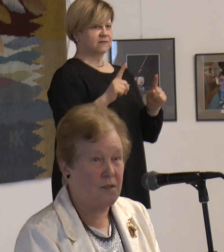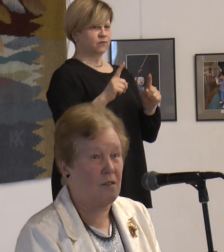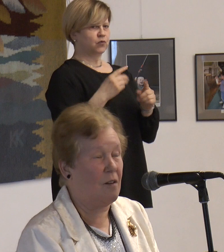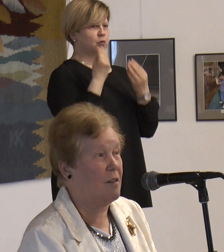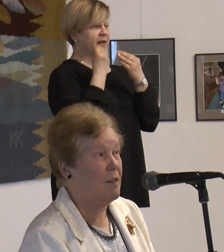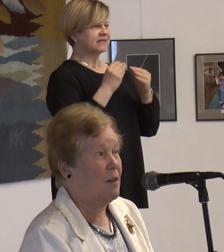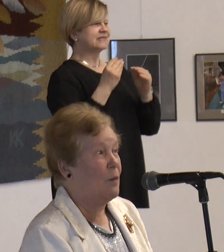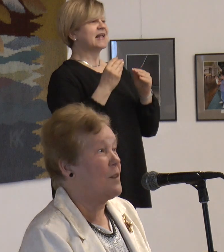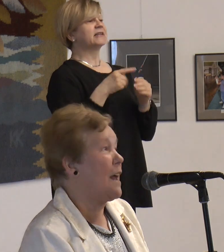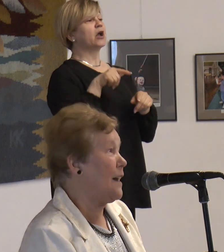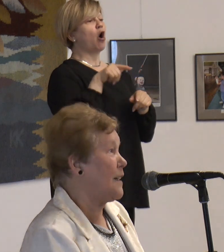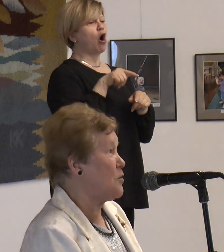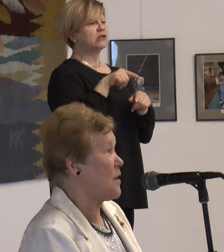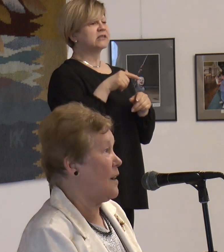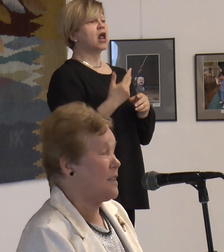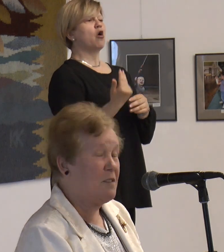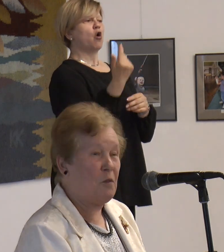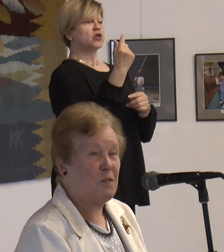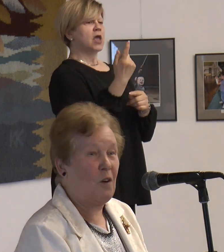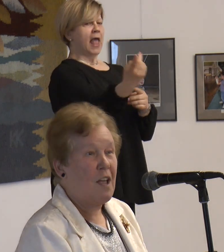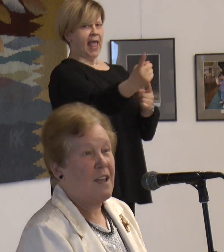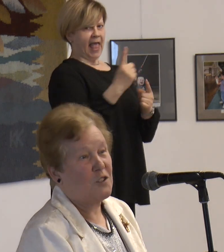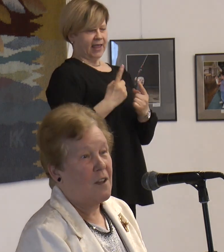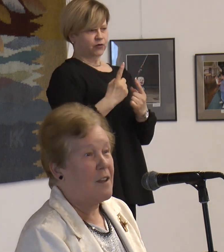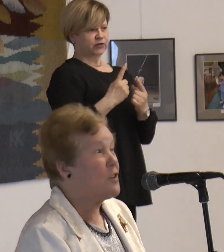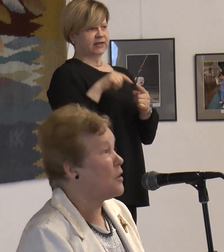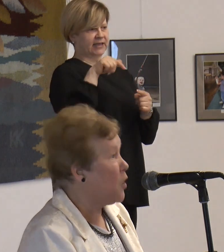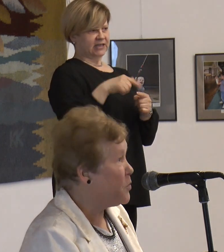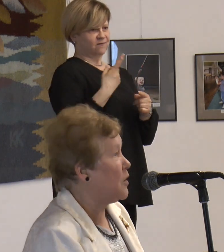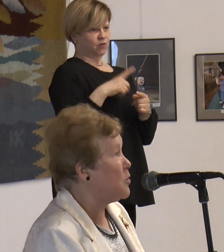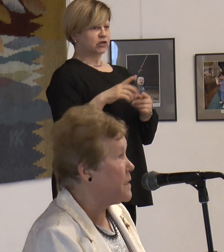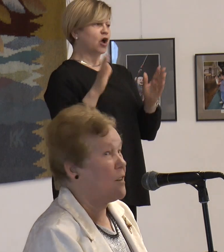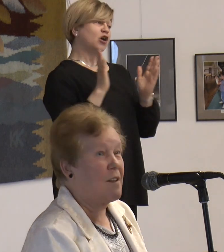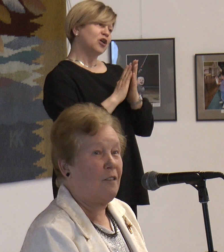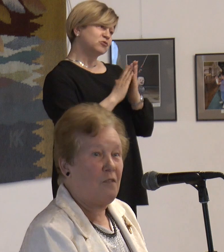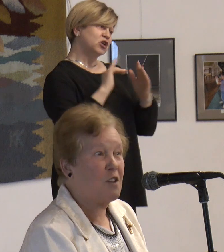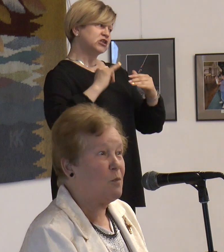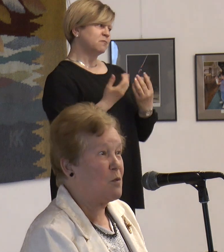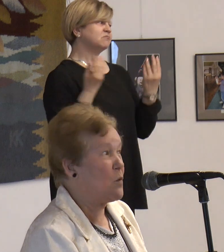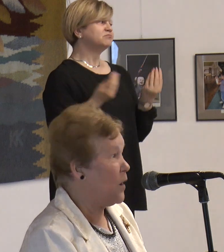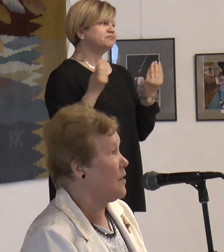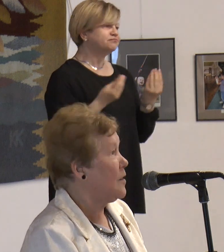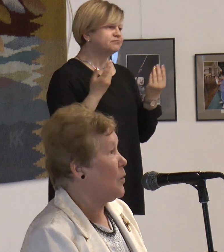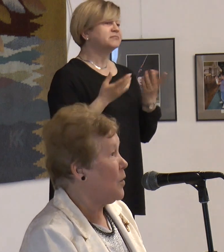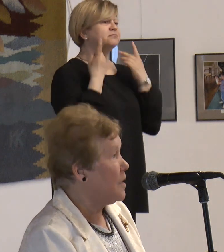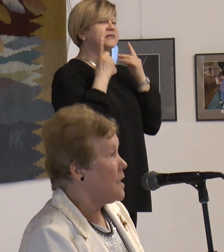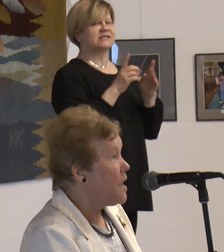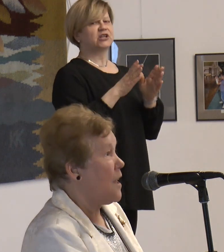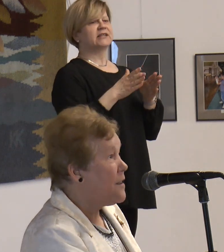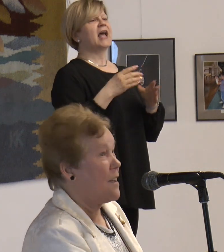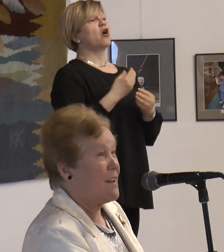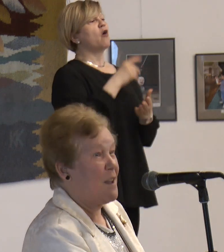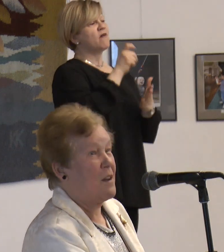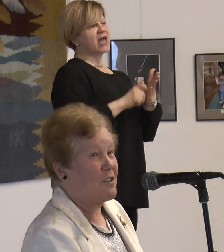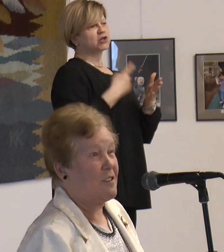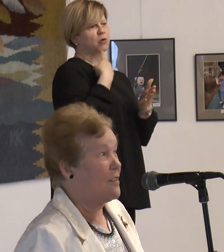bennünket azzal, hogy jelenlétükkel itt voltak, és egy kicsit tapsal is visszadták a versmondókat, hogy